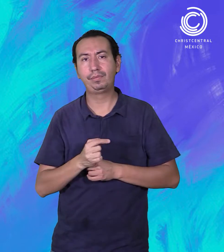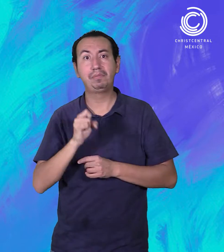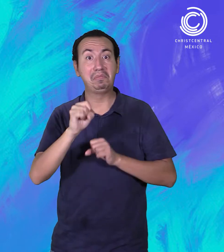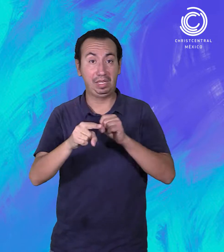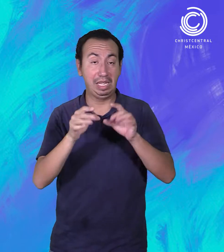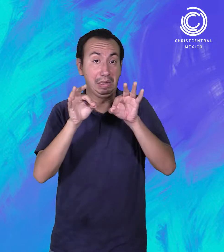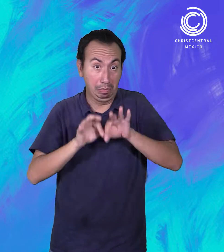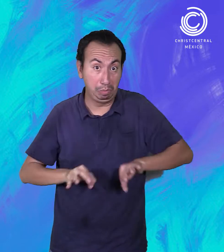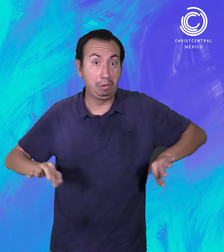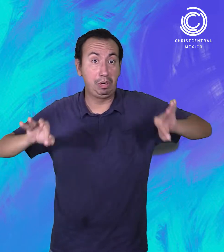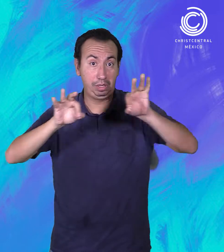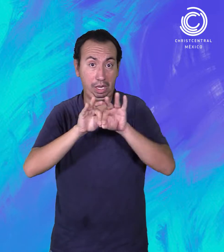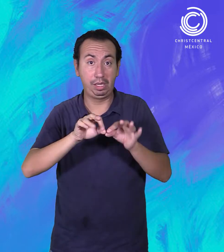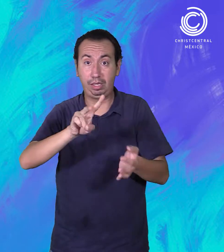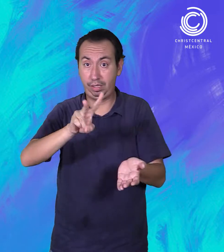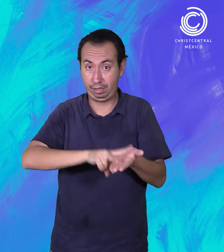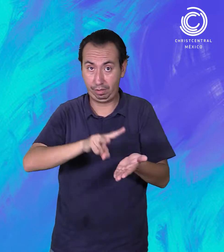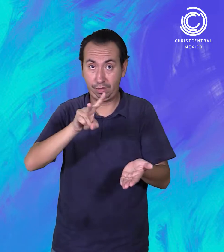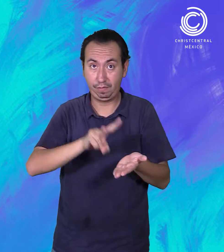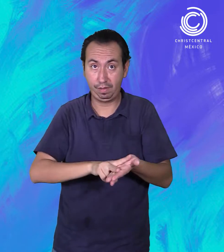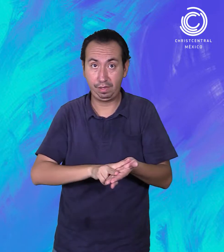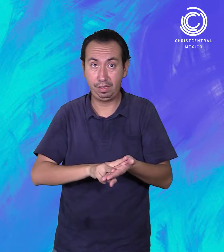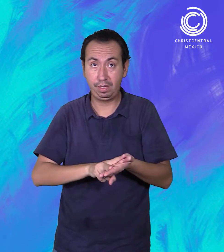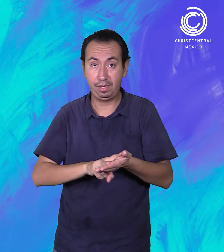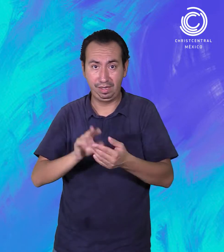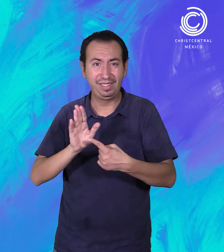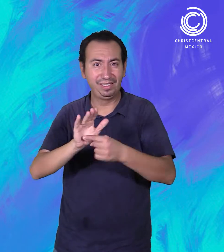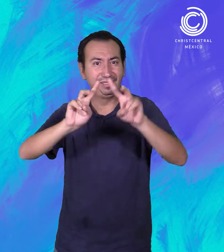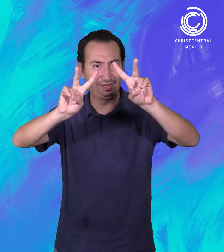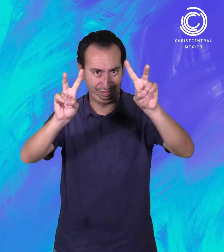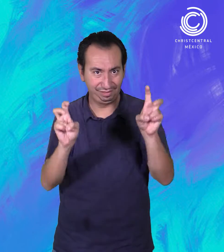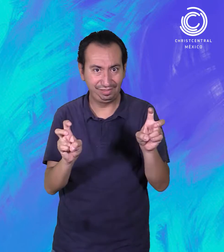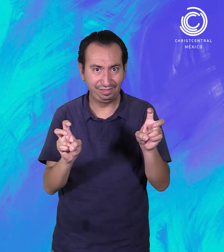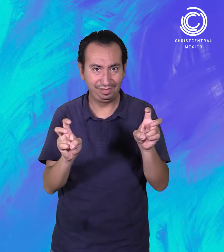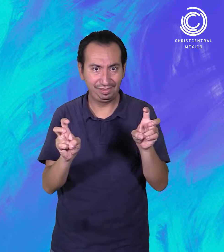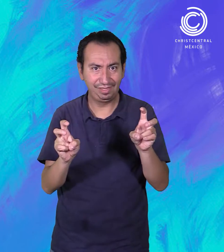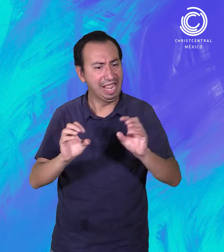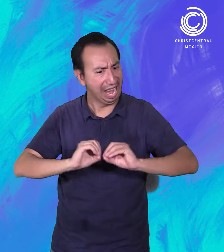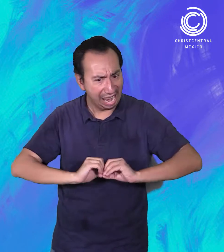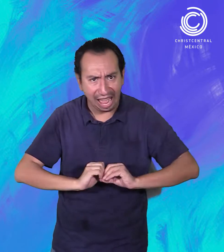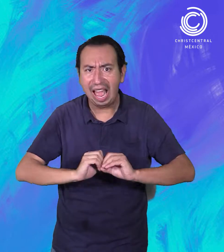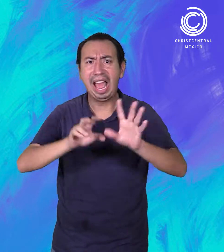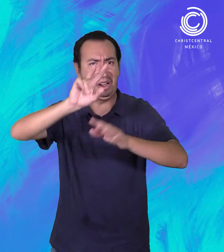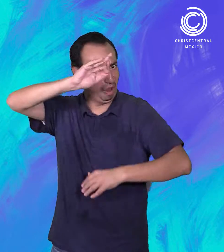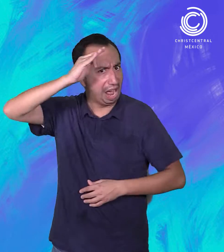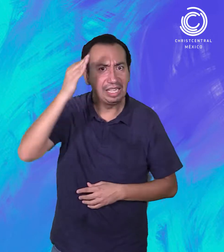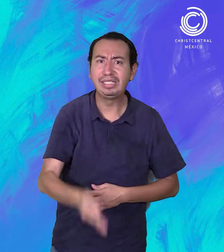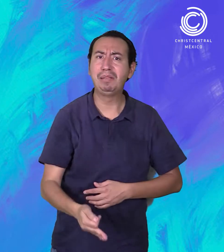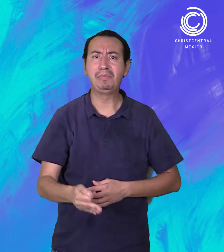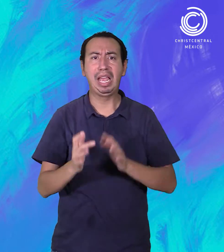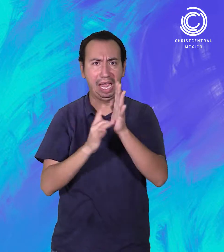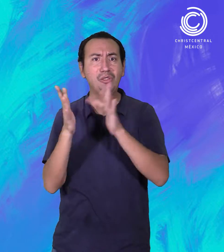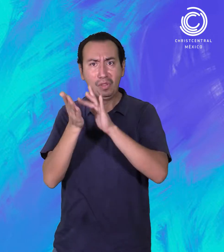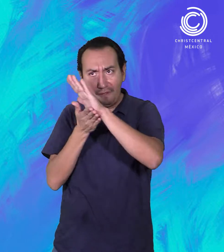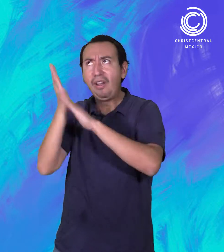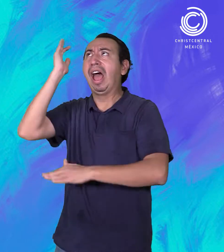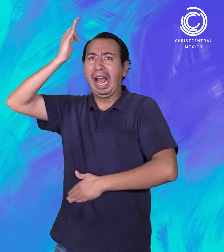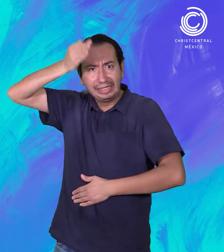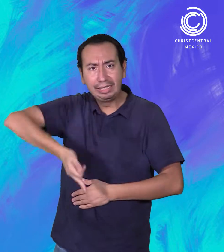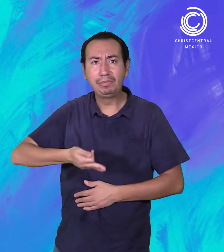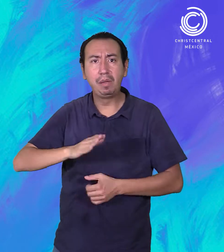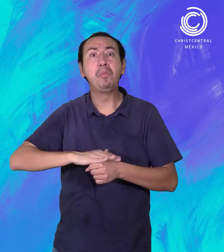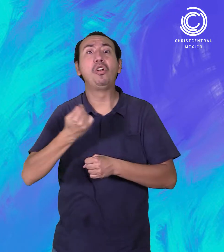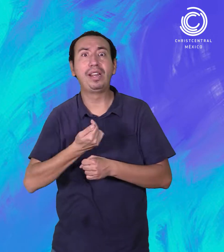la conveniencia, y como bien se le puso como título a esto, claro que nos convino que Jesús se fuera,